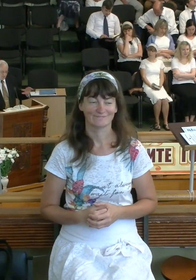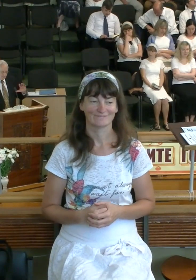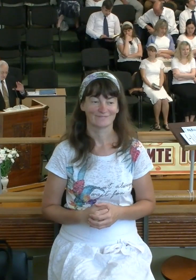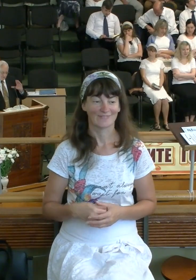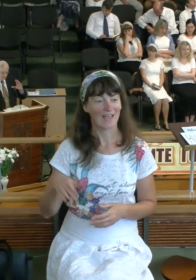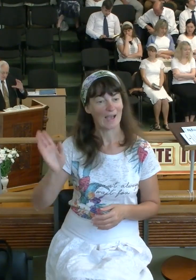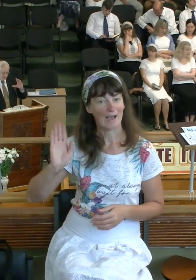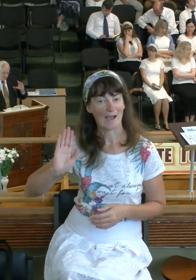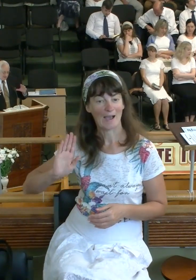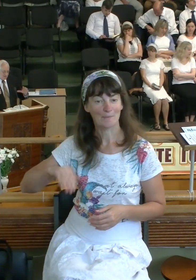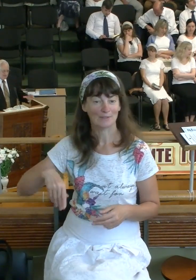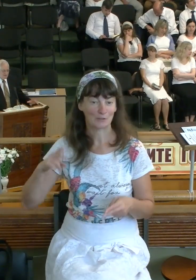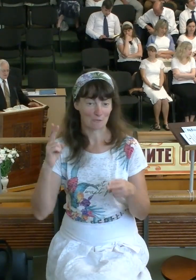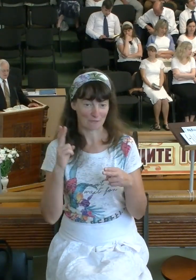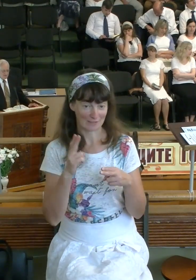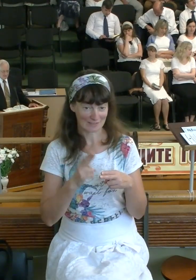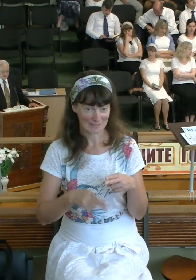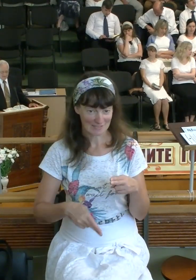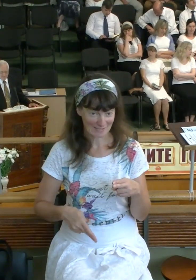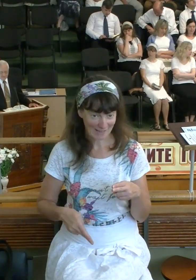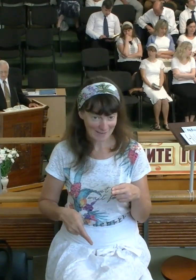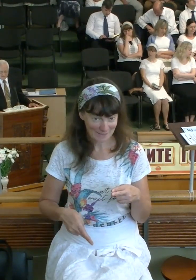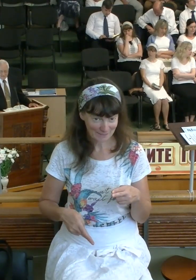а потом в конце